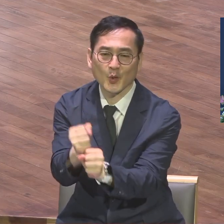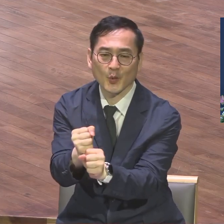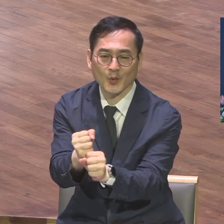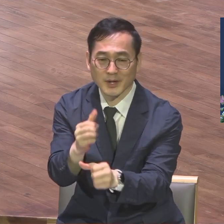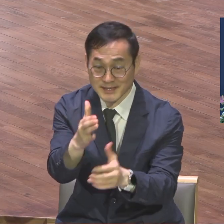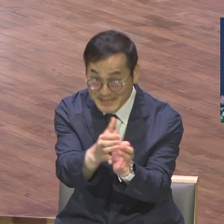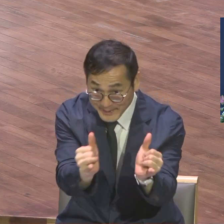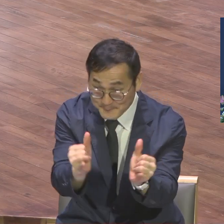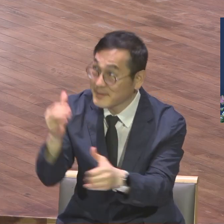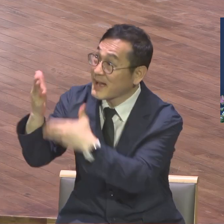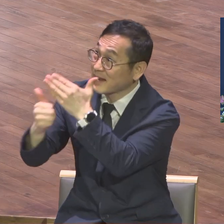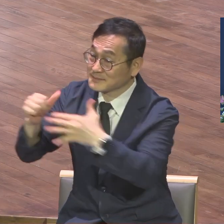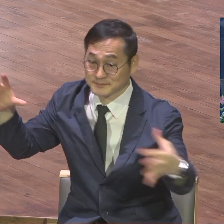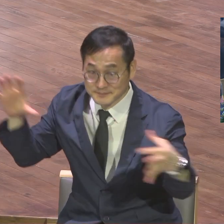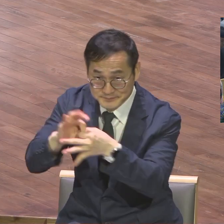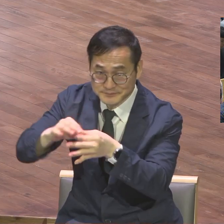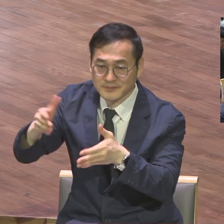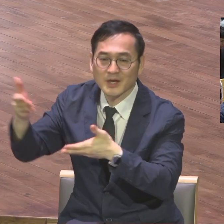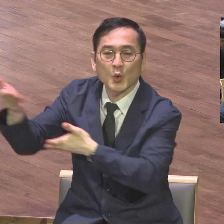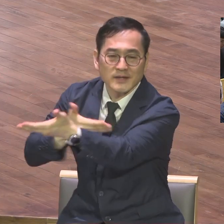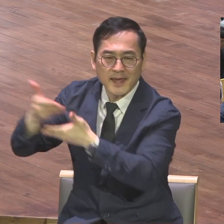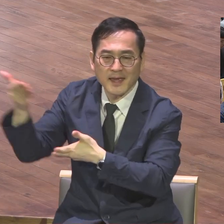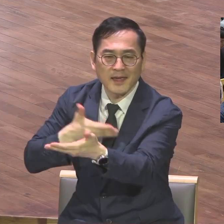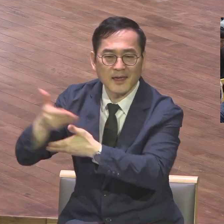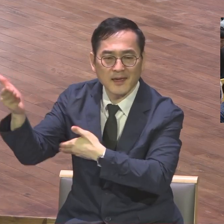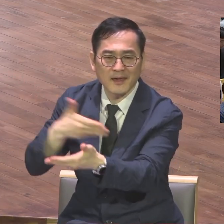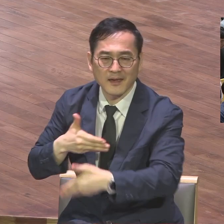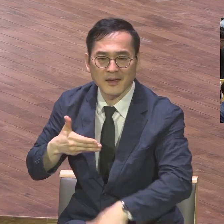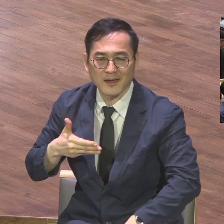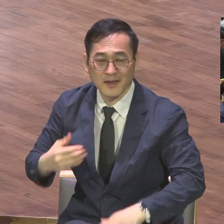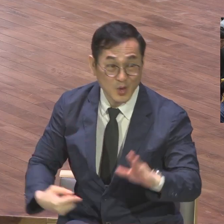하나님과 교제하도록 창조됐어요.